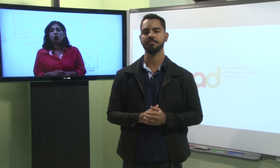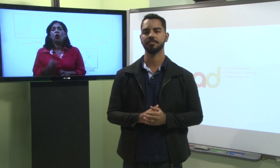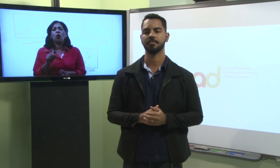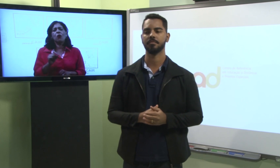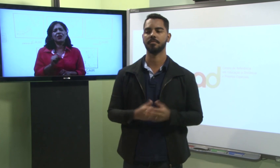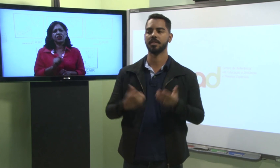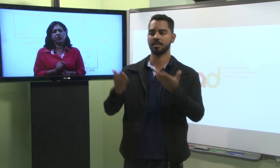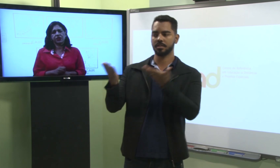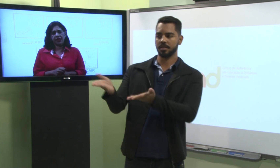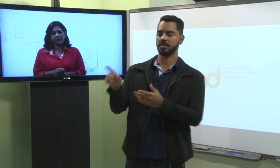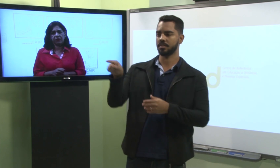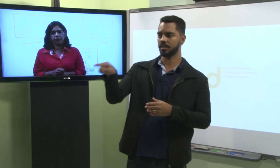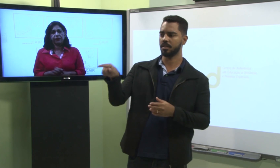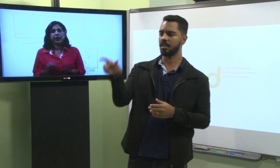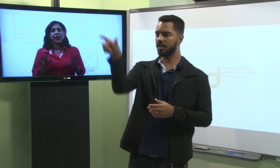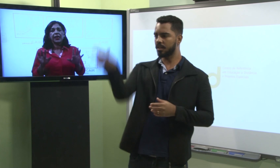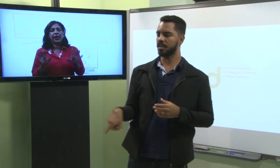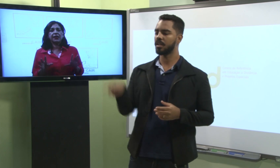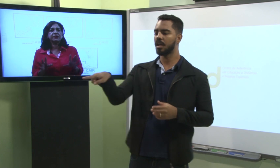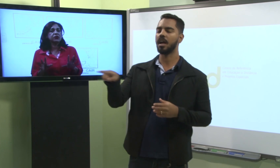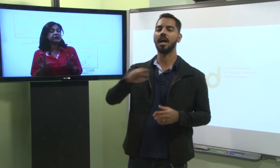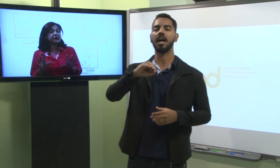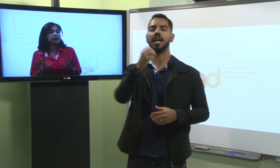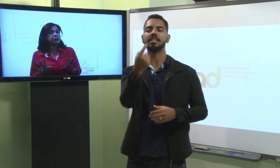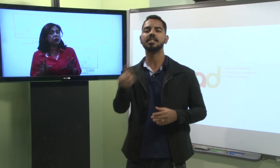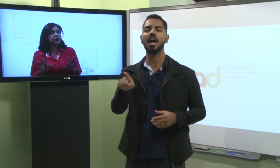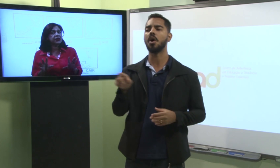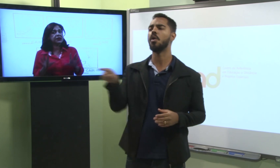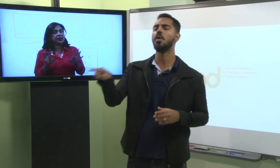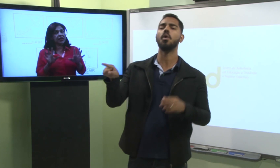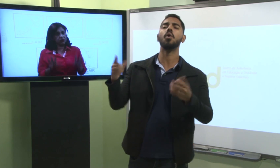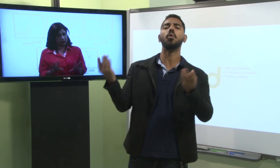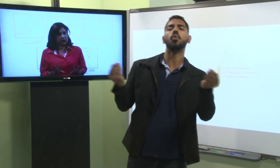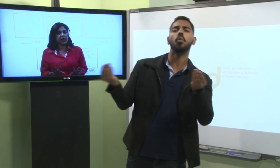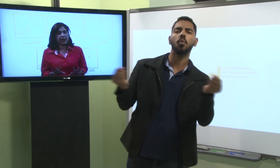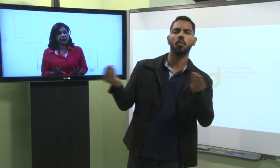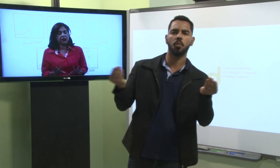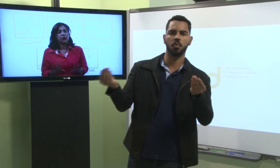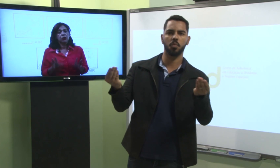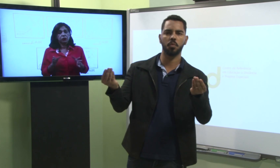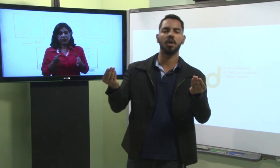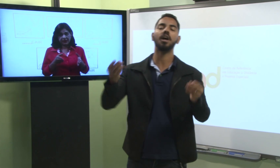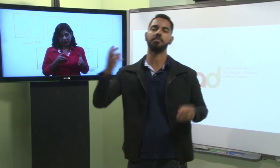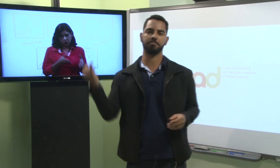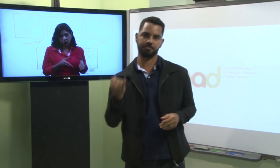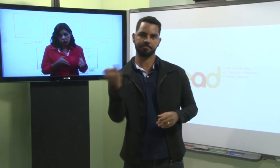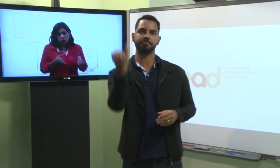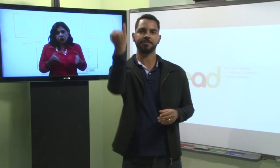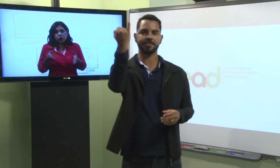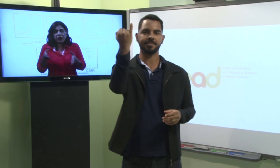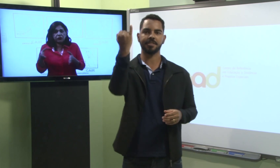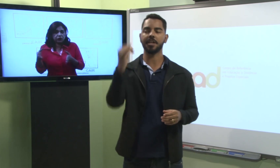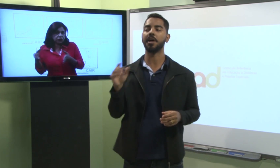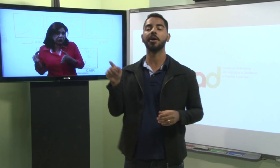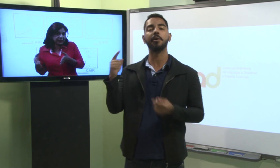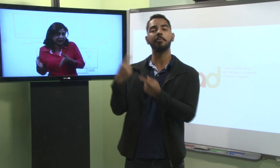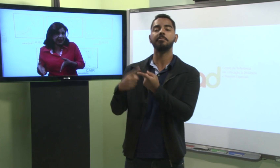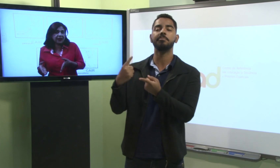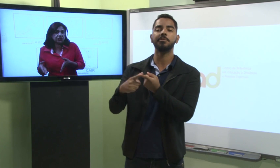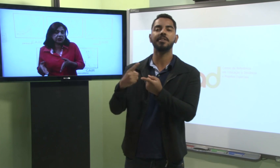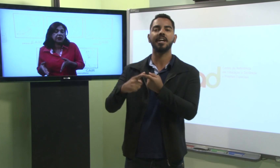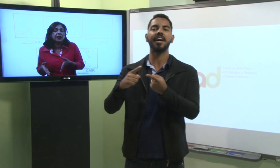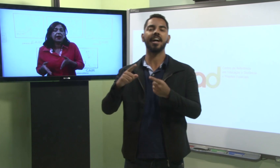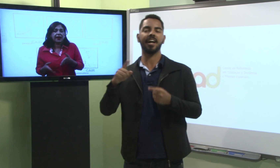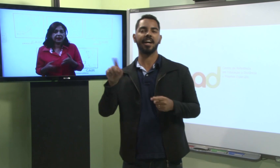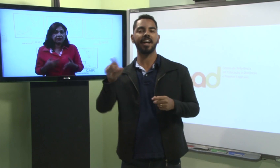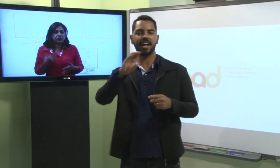referente ou agente da ação. Eles são de extrema importância na língua de sinais, pois eles ajudam a construir a sua estrutura